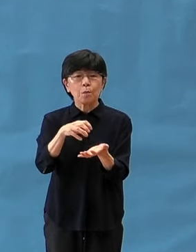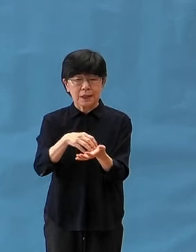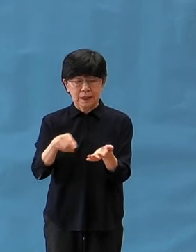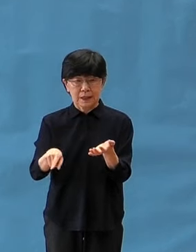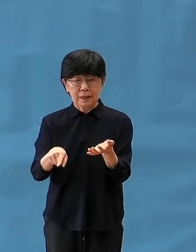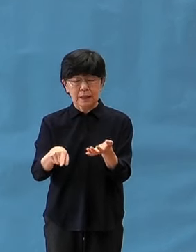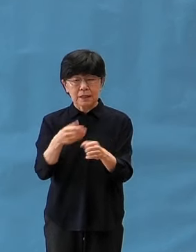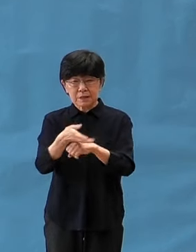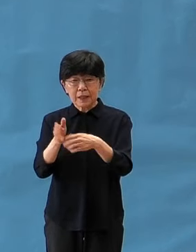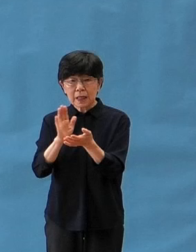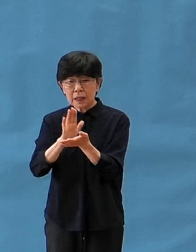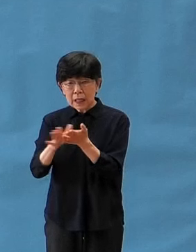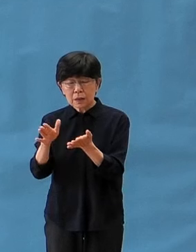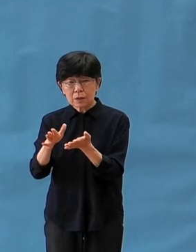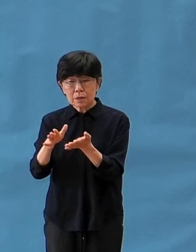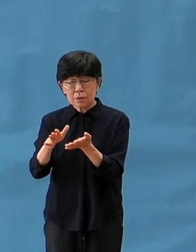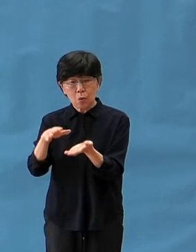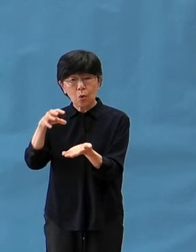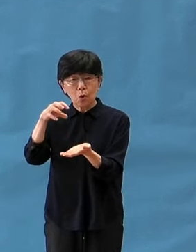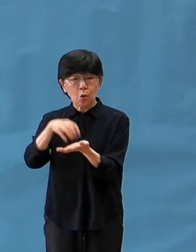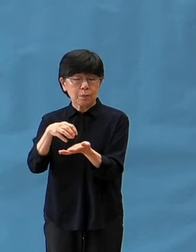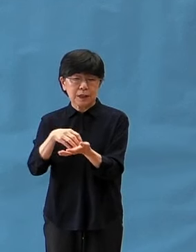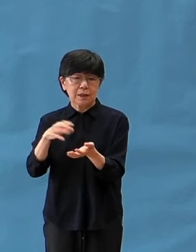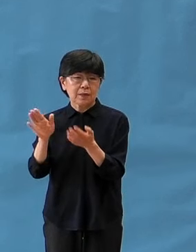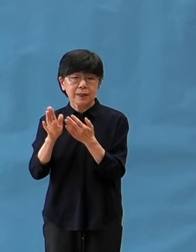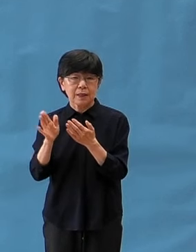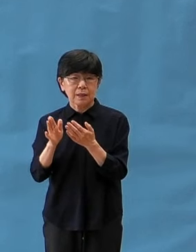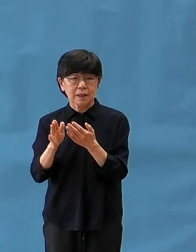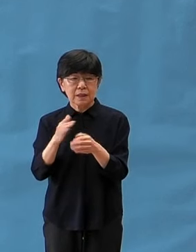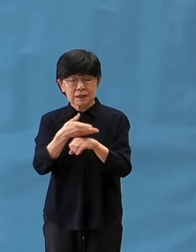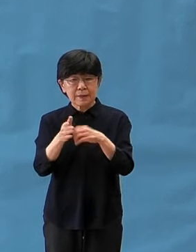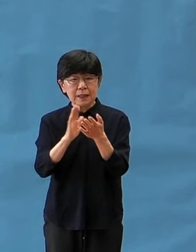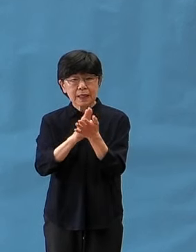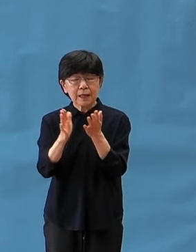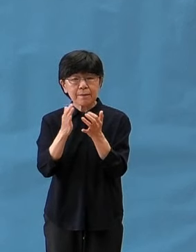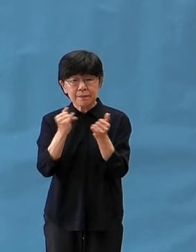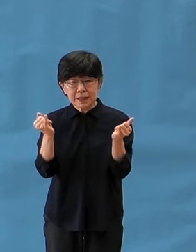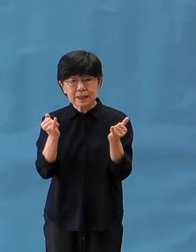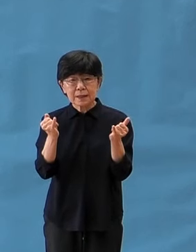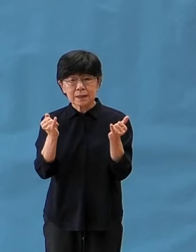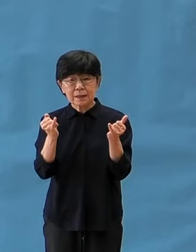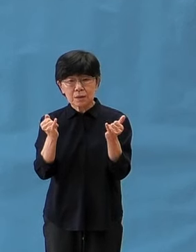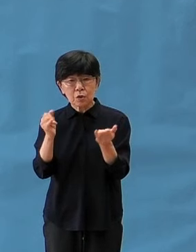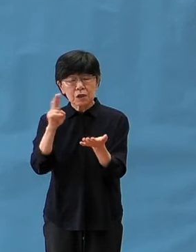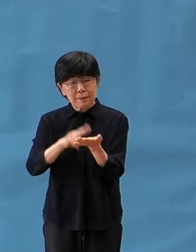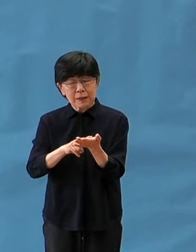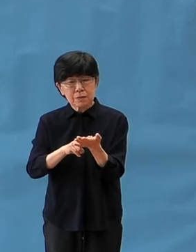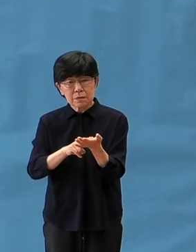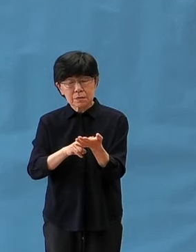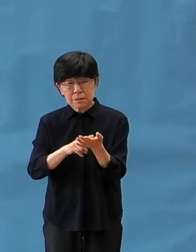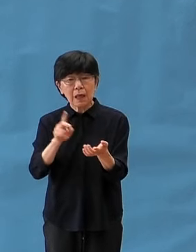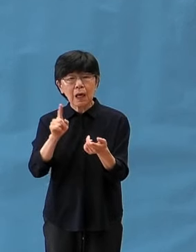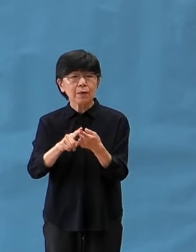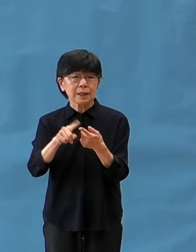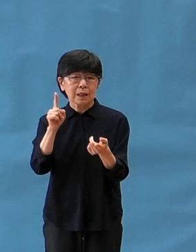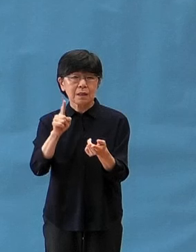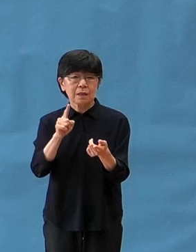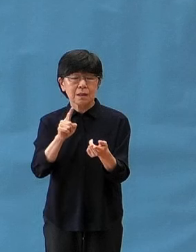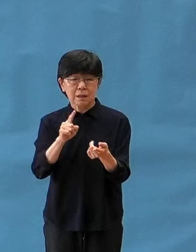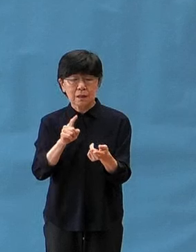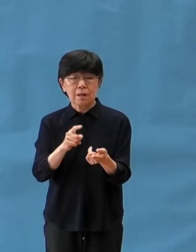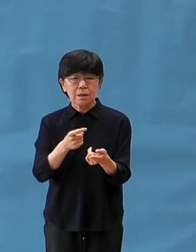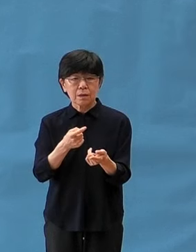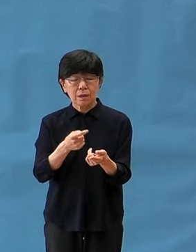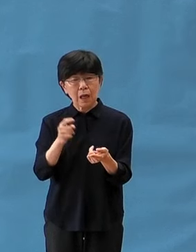排出したゴミでは全くない。というか、その全くないというか、その島根県民と限定されるいわれは一切ない。そういう意味ではロジカルでは全くその非論理